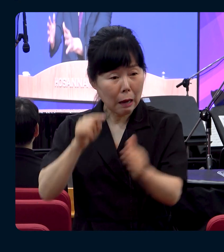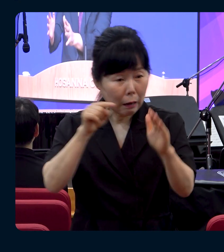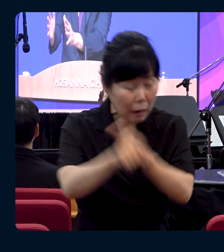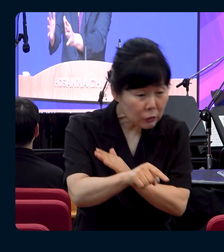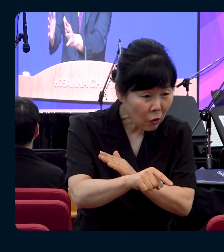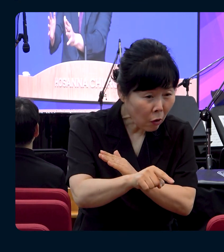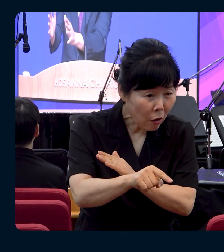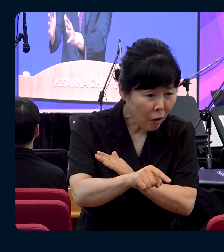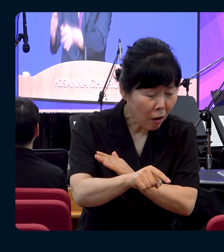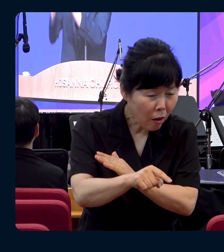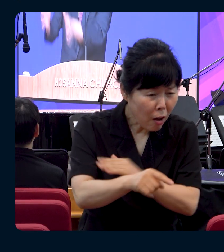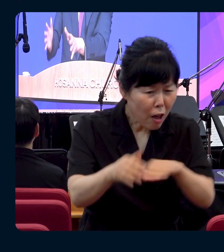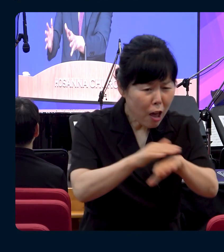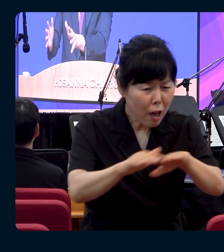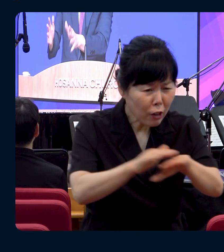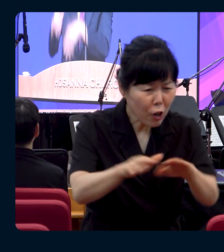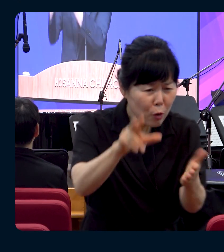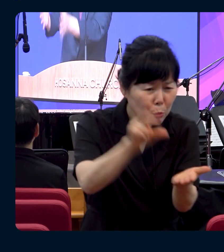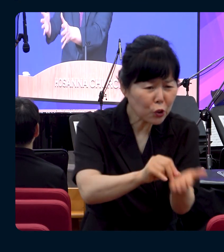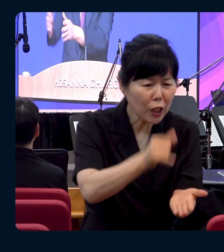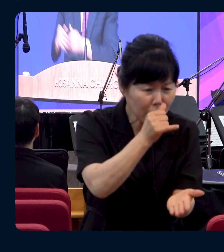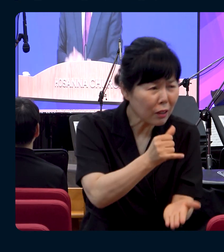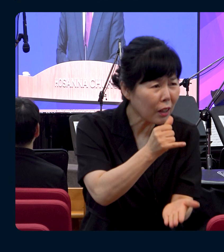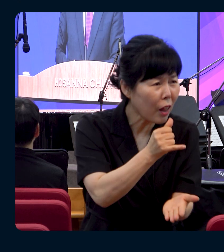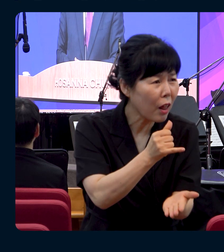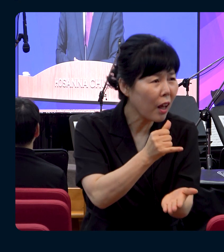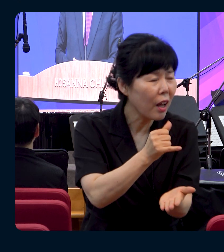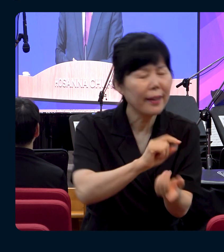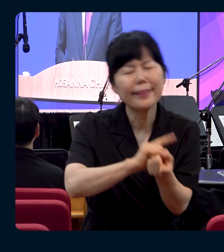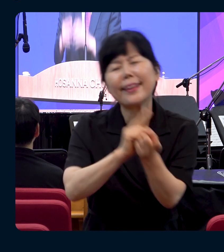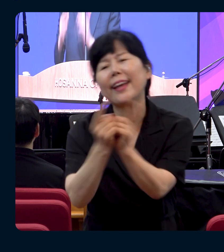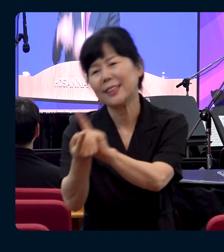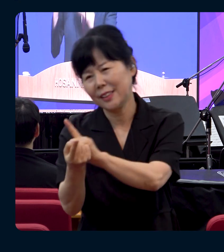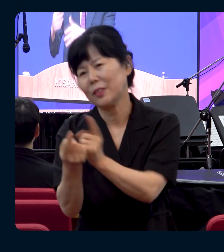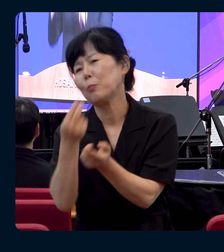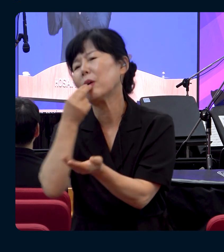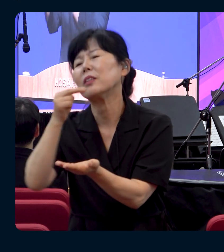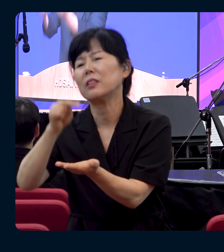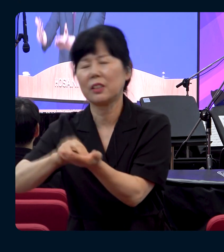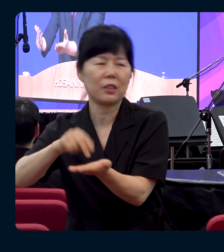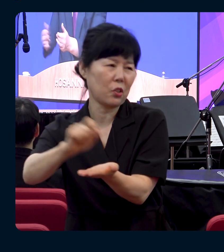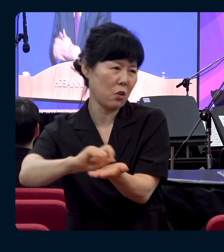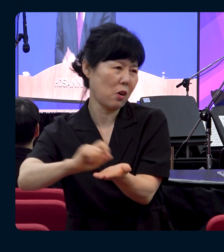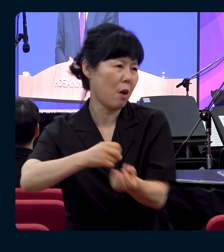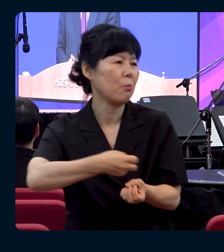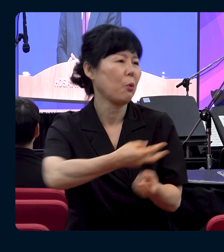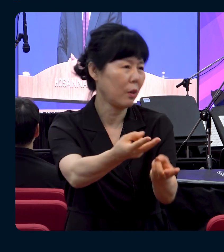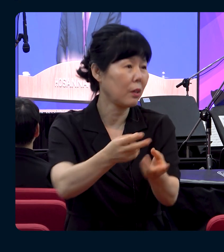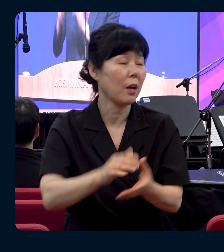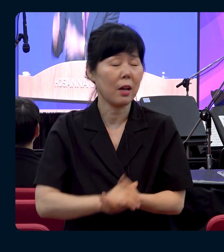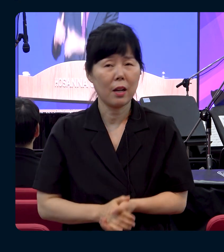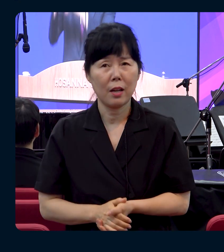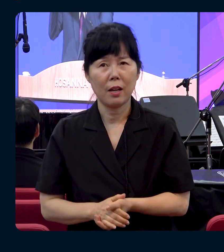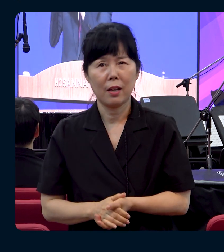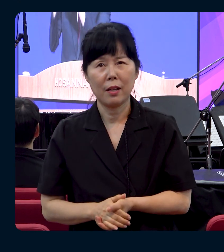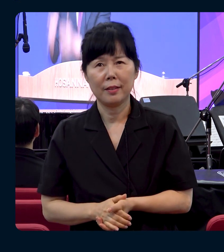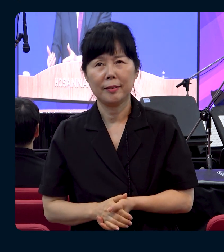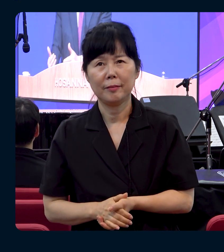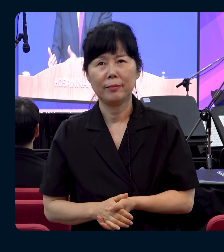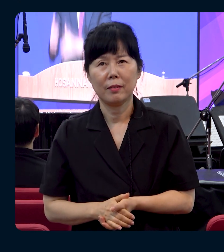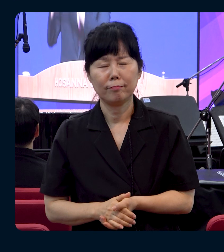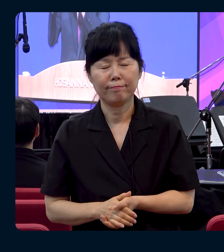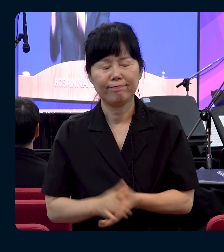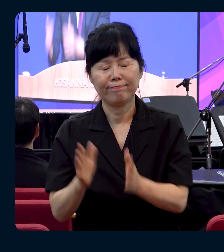일을 해결하기 위해서 보내진 거예요. 그가 직접 가서 해야 되는 일인데, 근데 그것을 갈